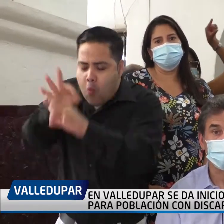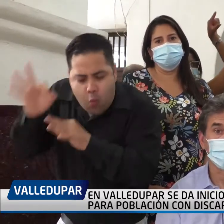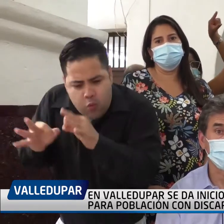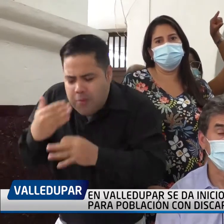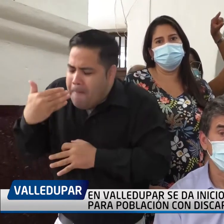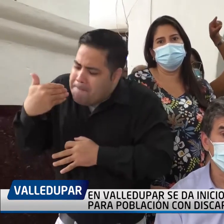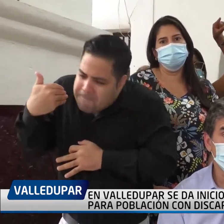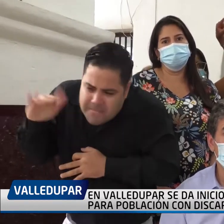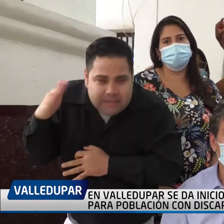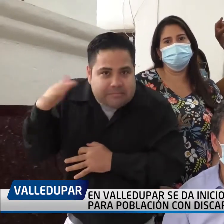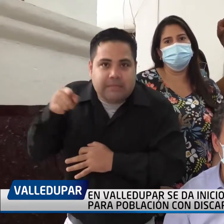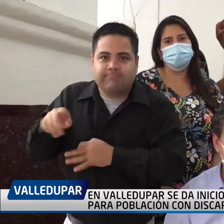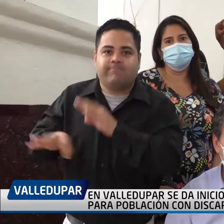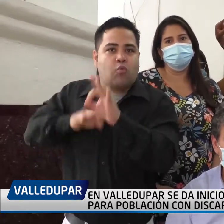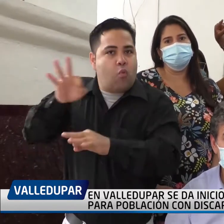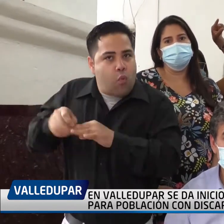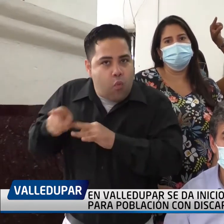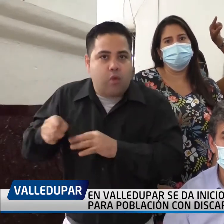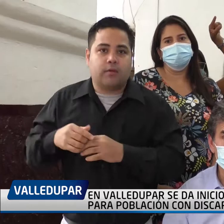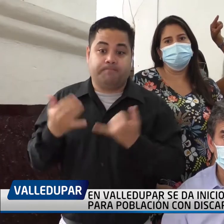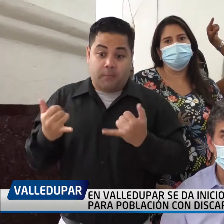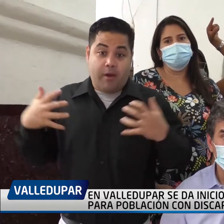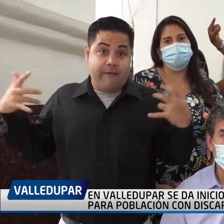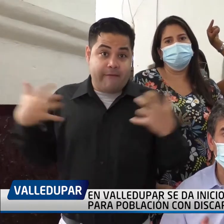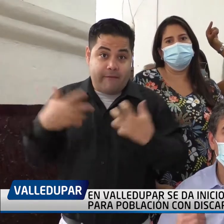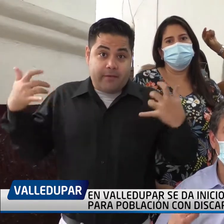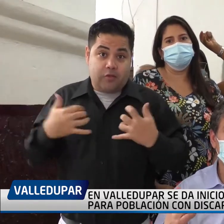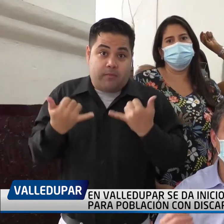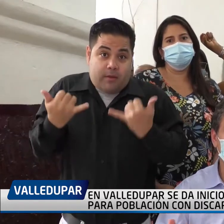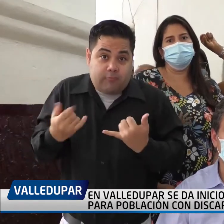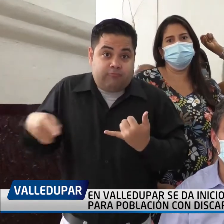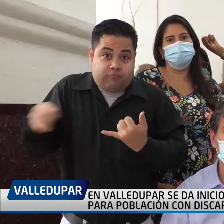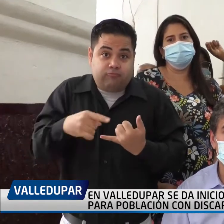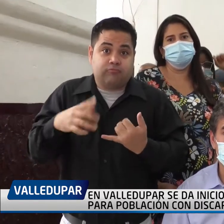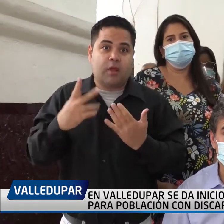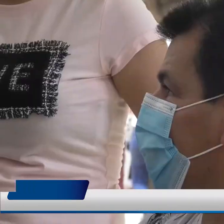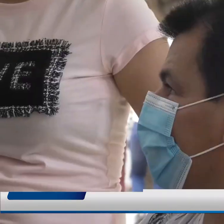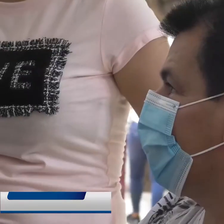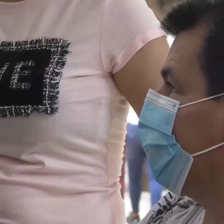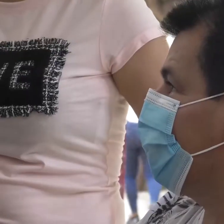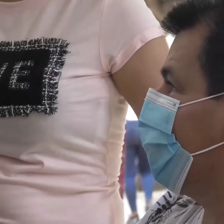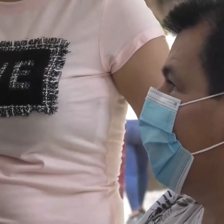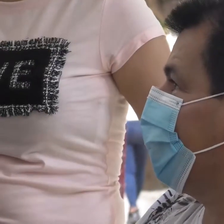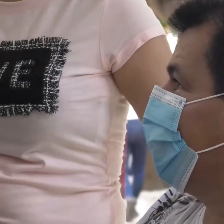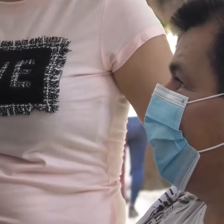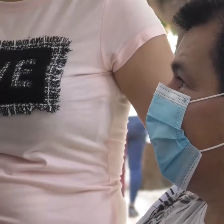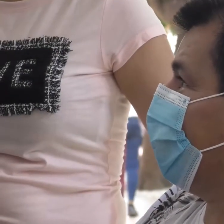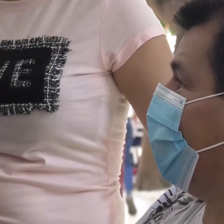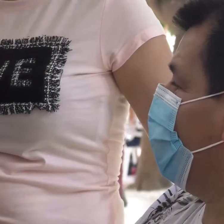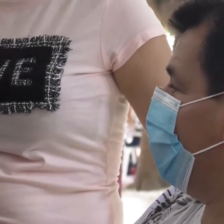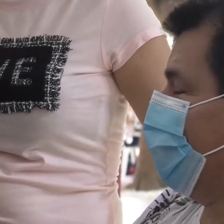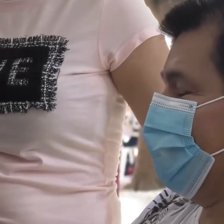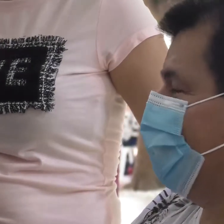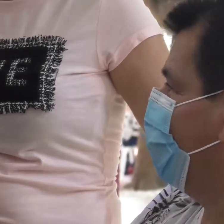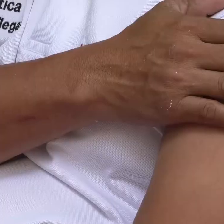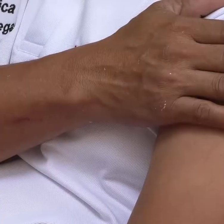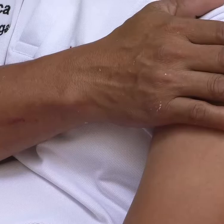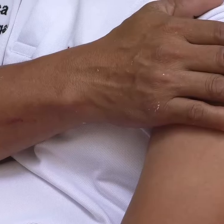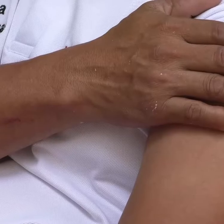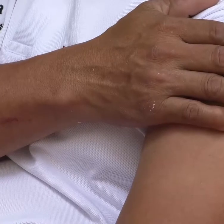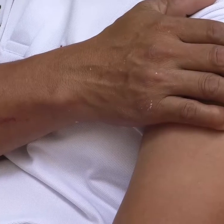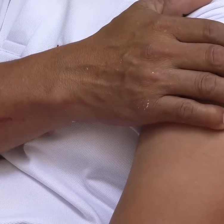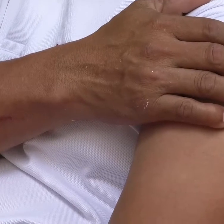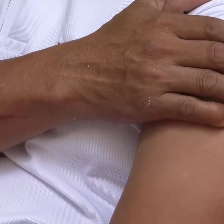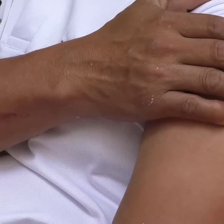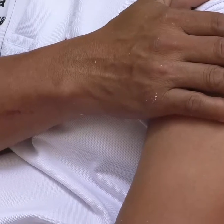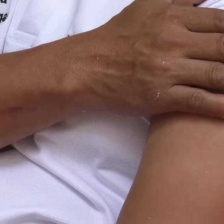Por eso que estamos aquí en Valledupar lanzando este programa dentro del marco del decreto